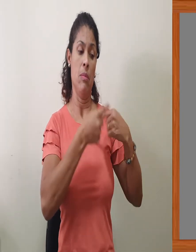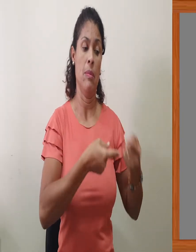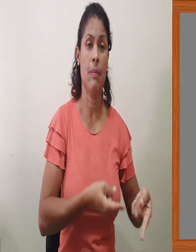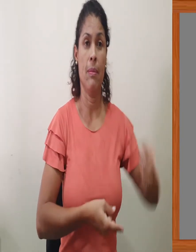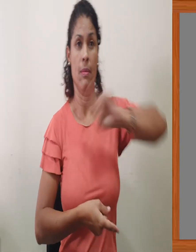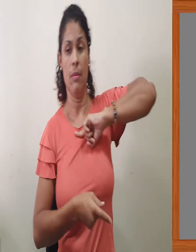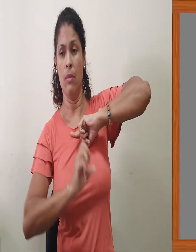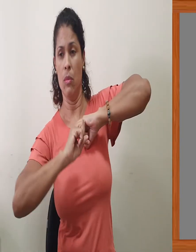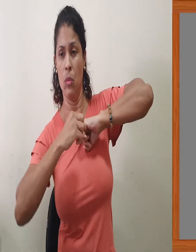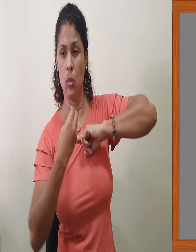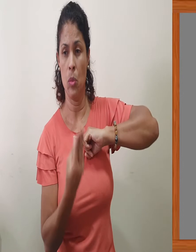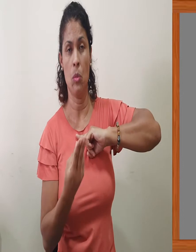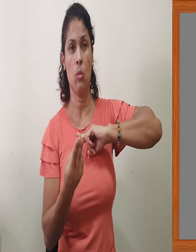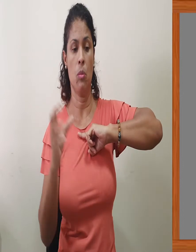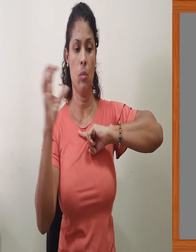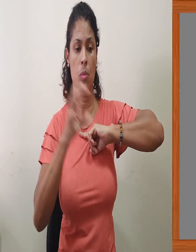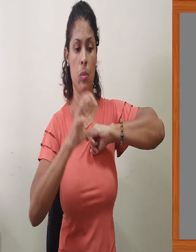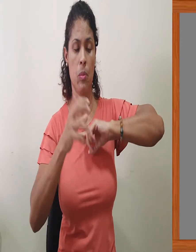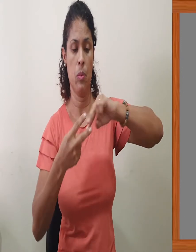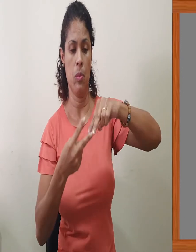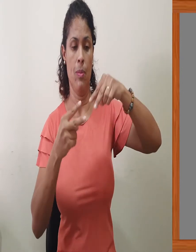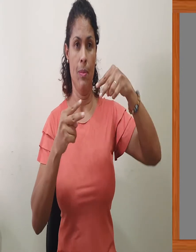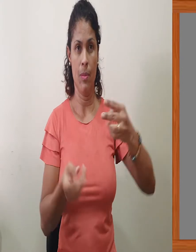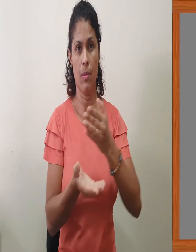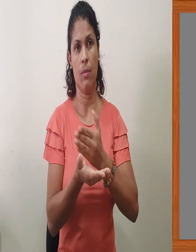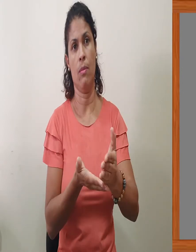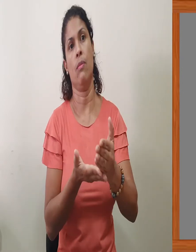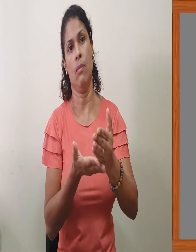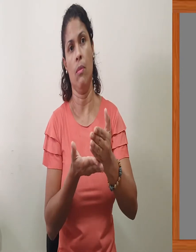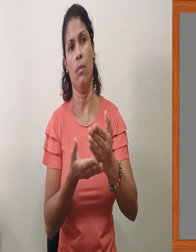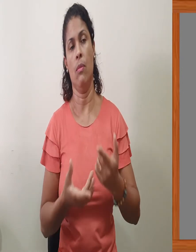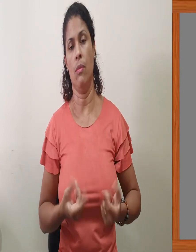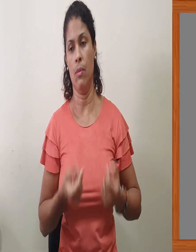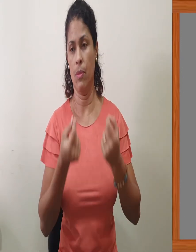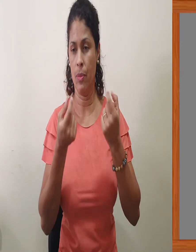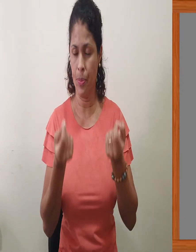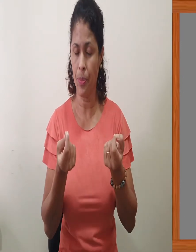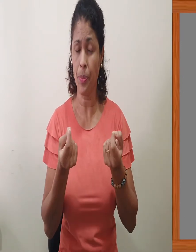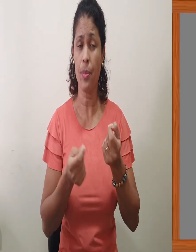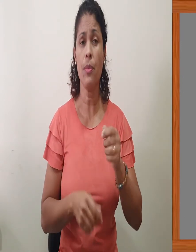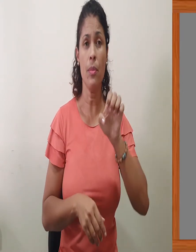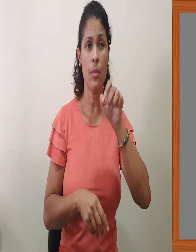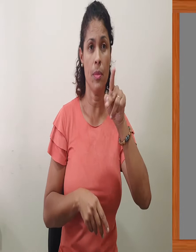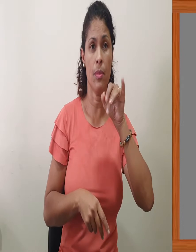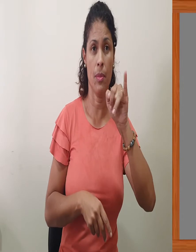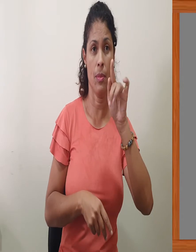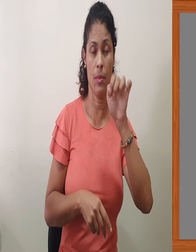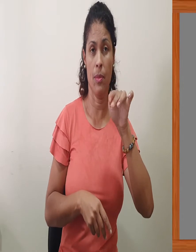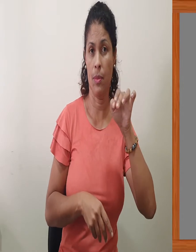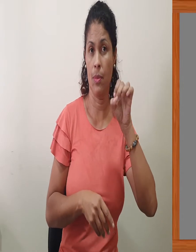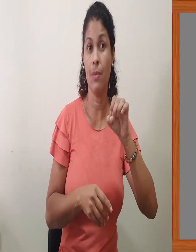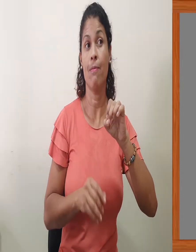do indivíduo. Essas mutações podem ser herdadas, ou seja, próprias do indivíduo. Com as